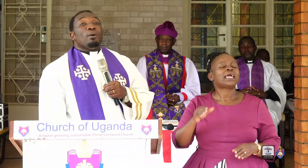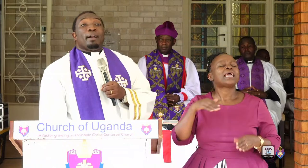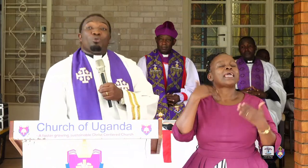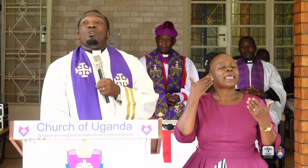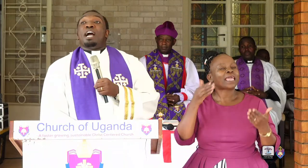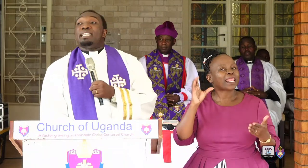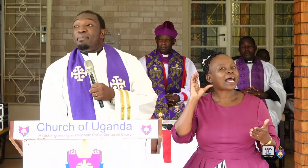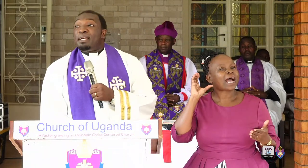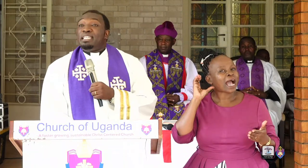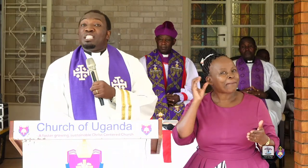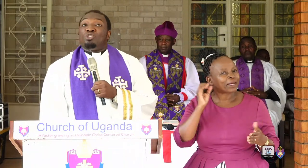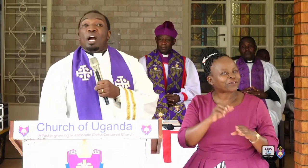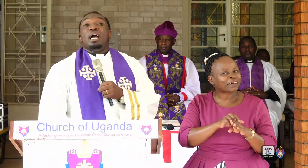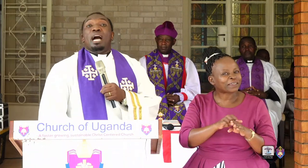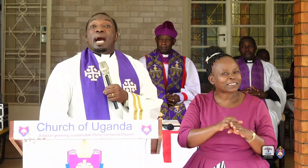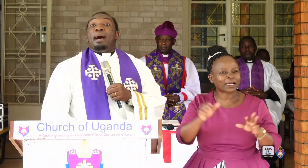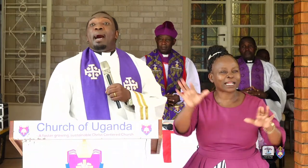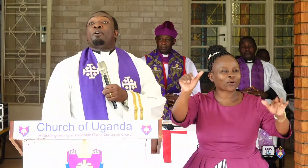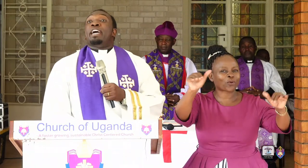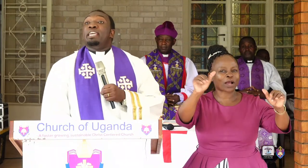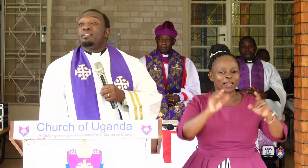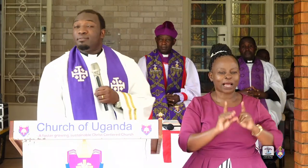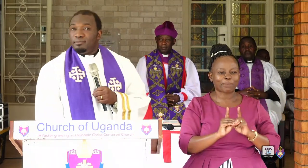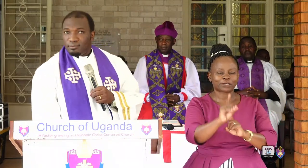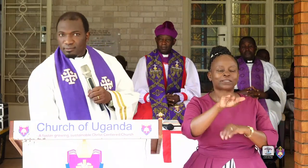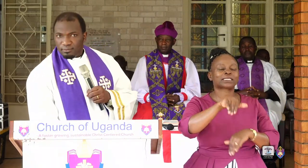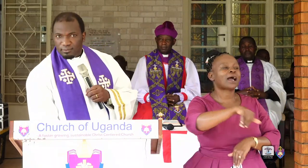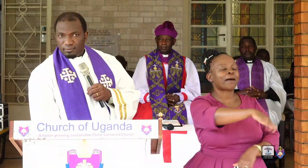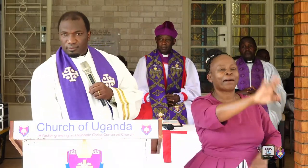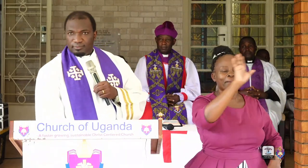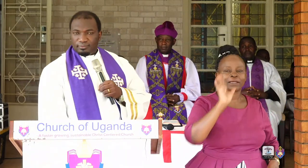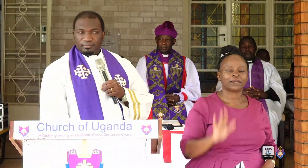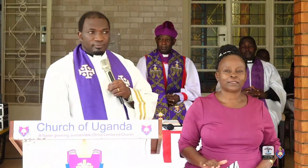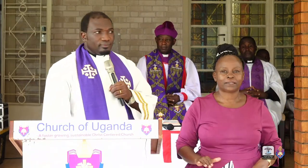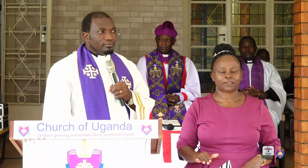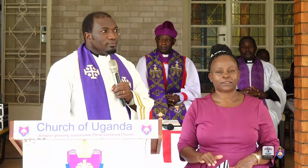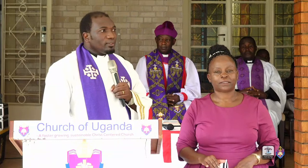basiiwa, balikuŋŋaanya abayigirizwa abaabwe.